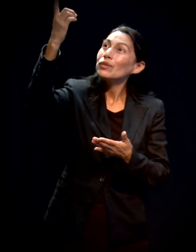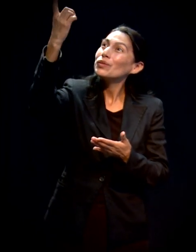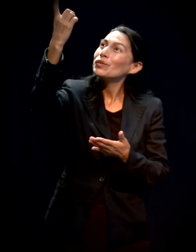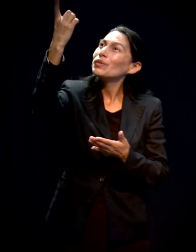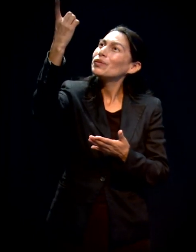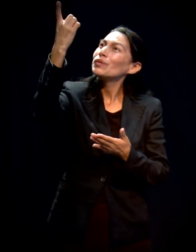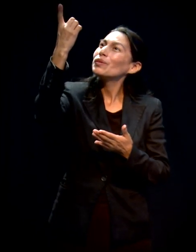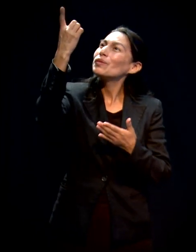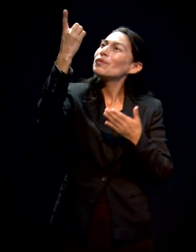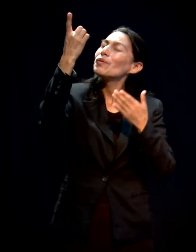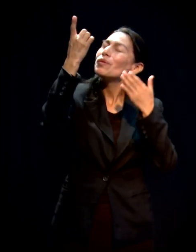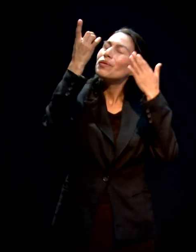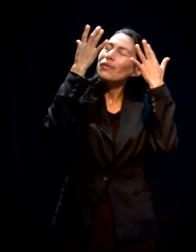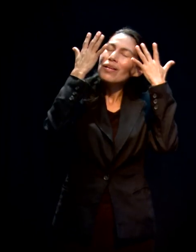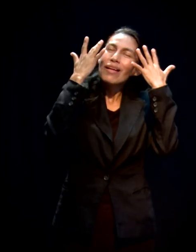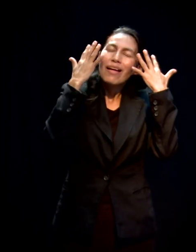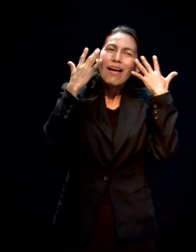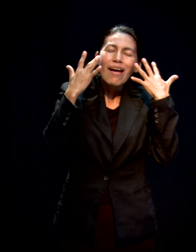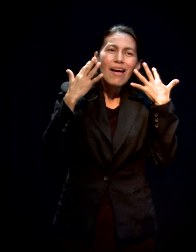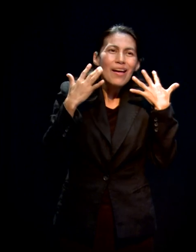está bien